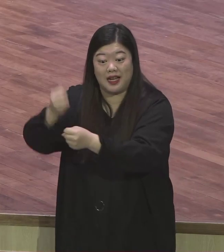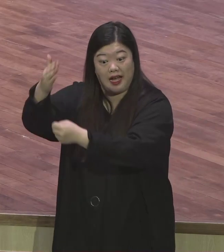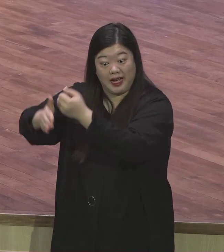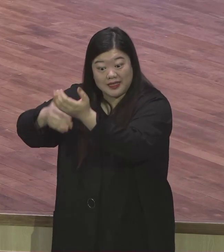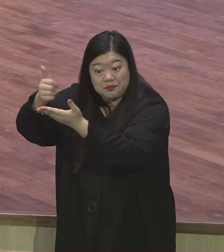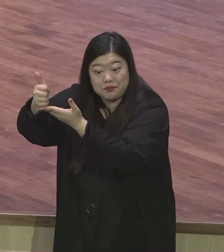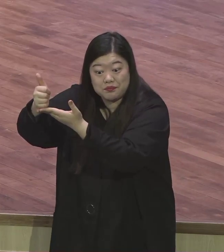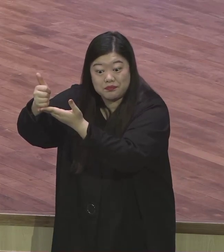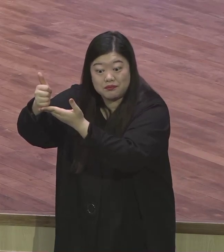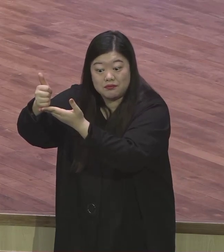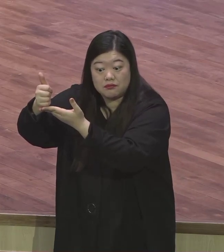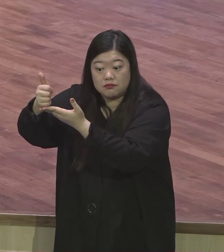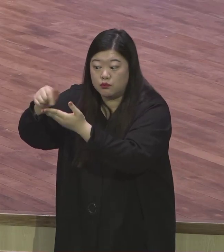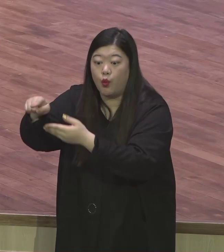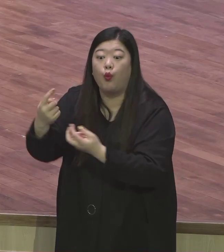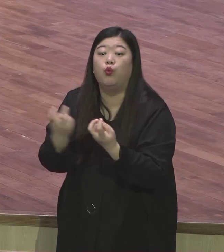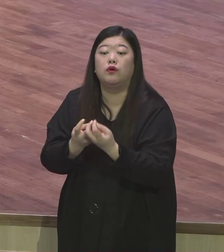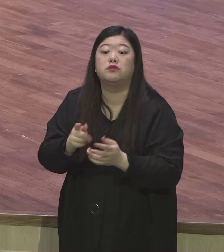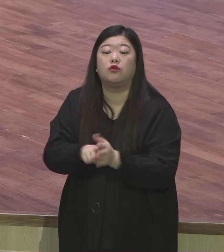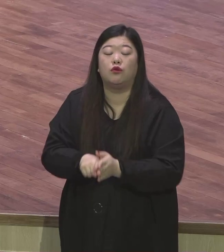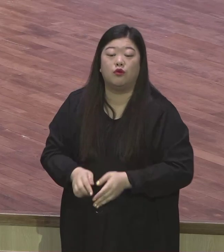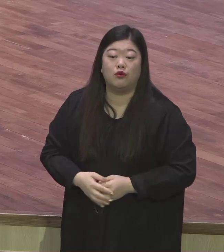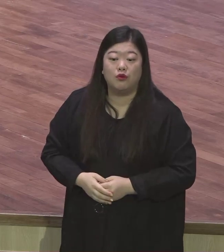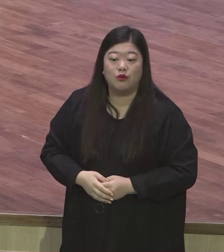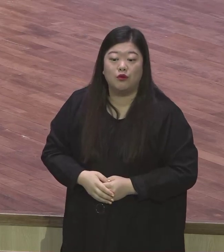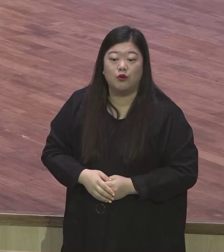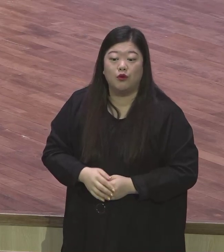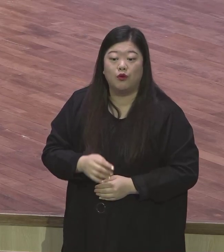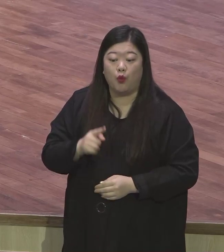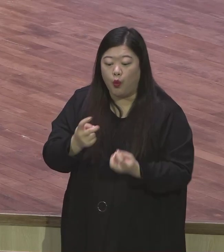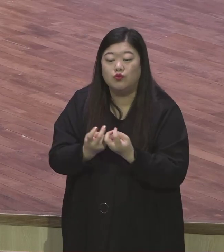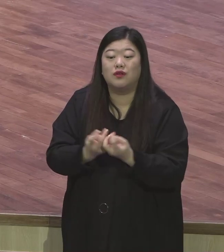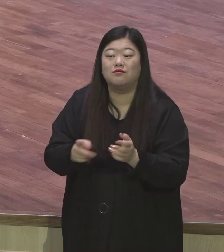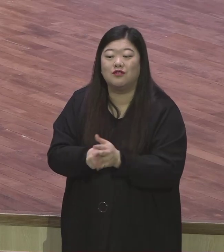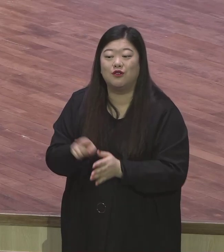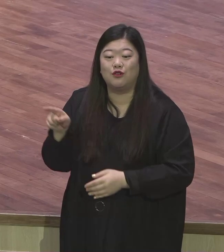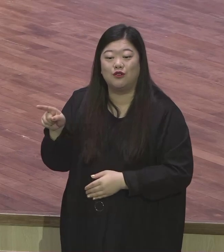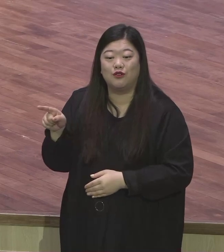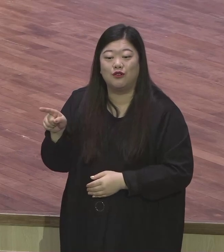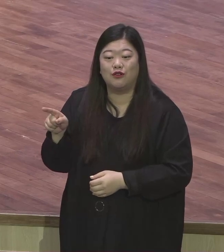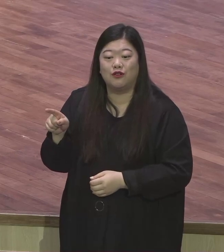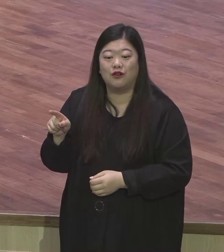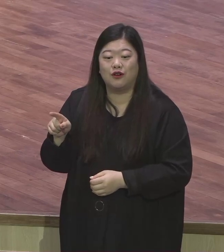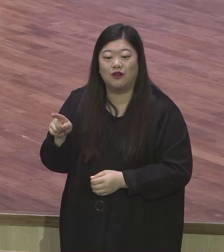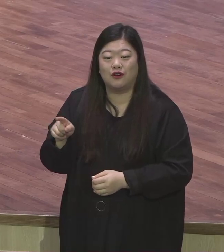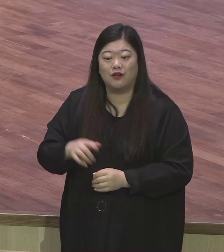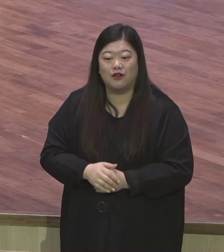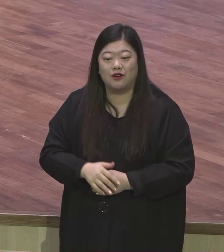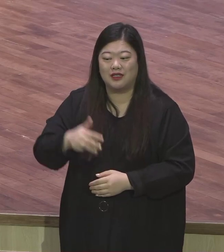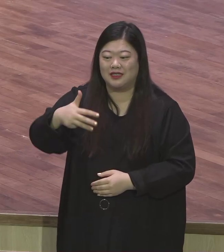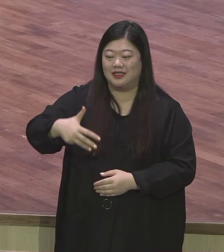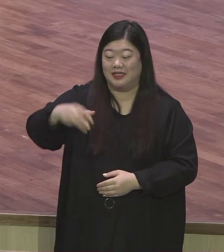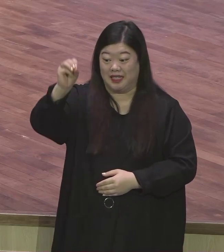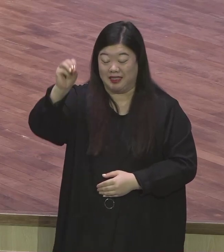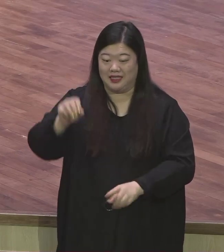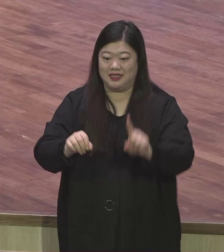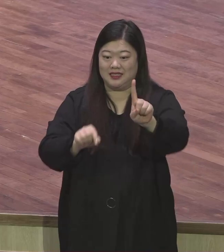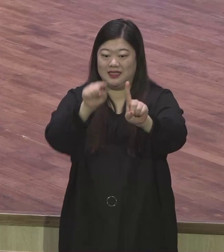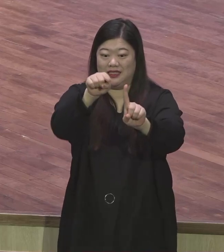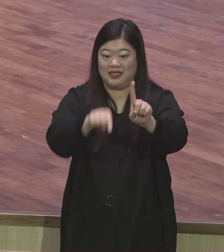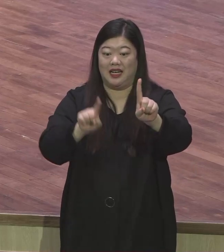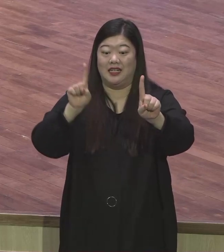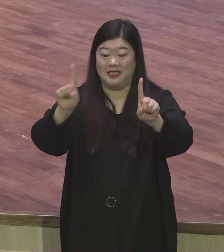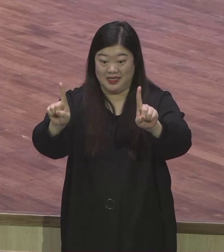하나님이 만드셨다는 말씀은 창세기 1장 1절에 나와 있죠. 왜 만드셨는지는 나와 있지를 않습니다.